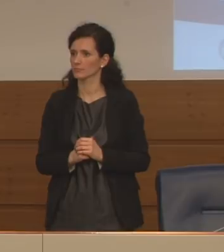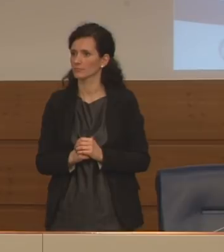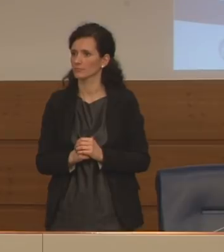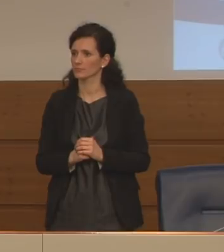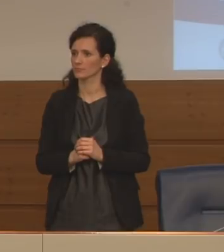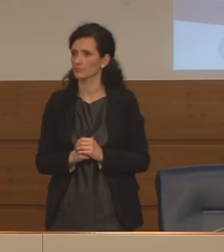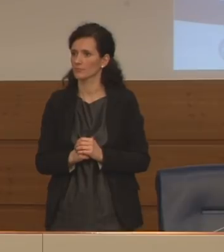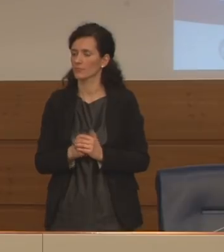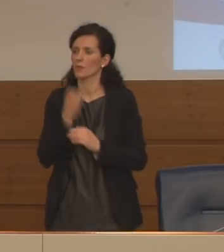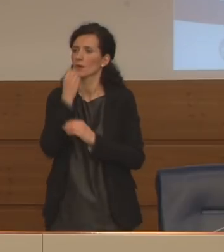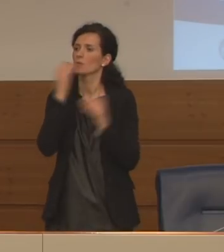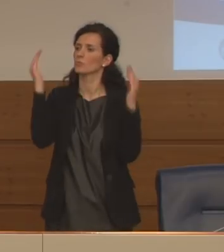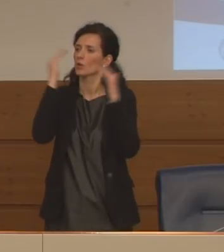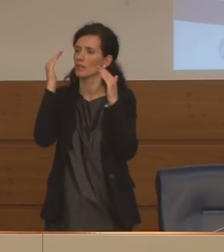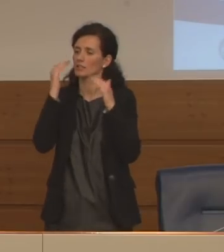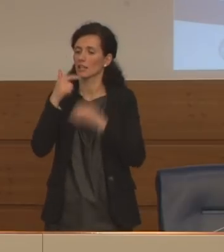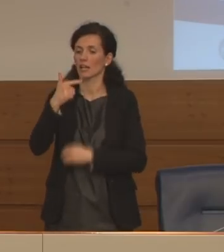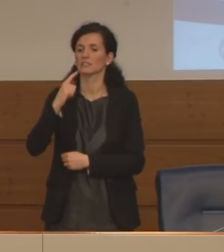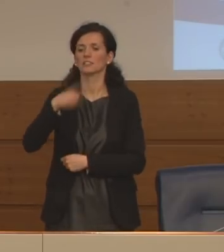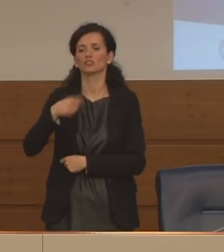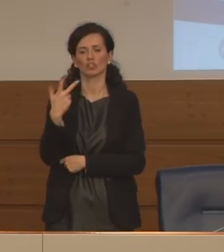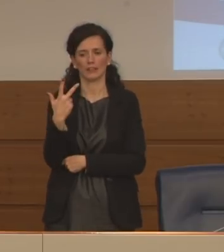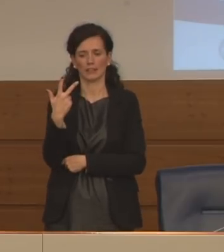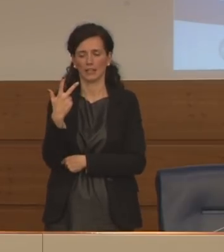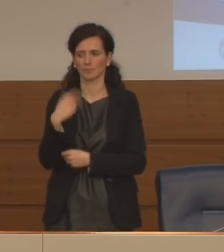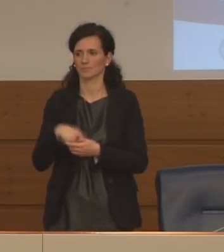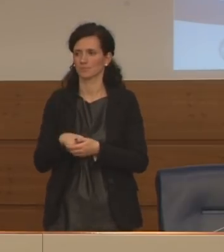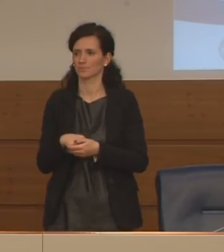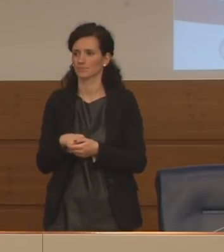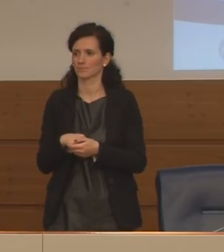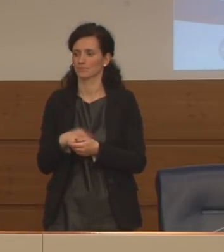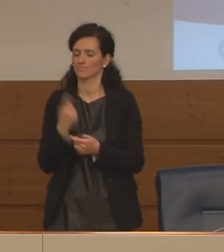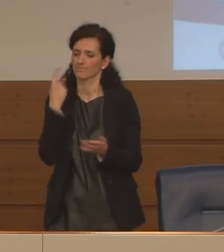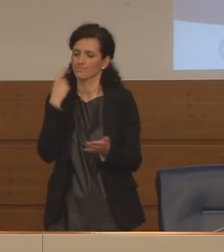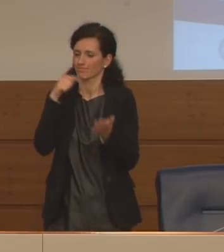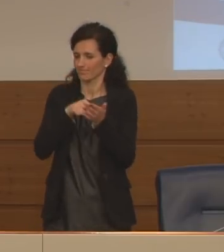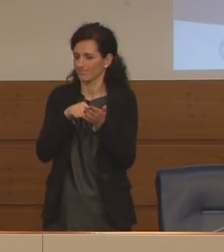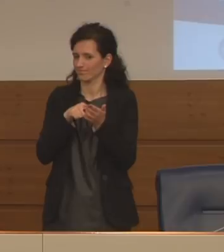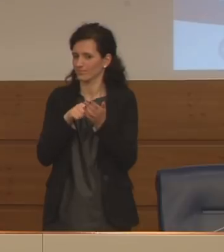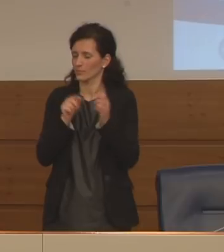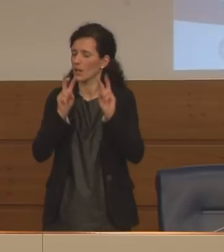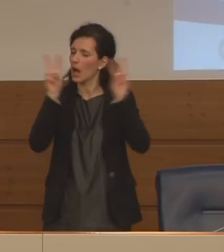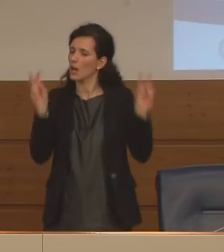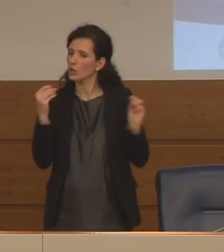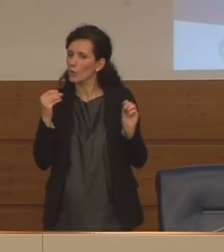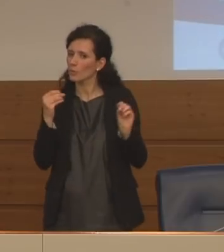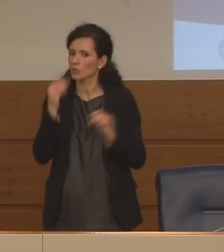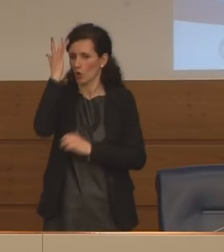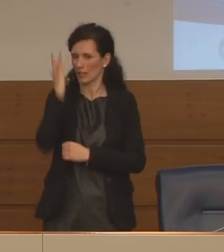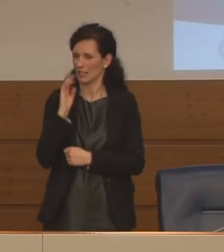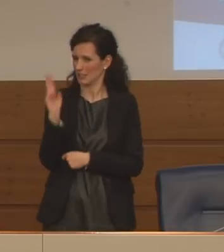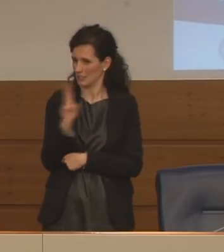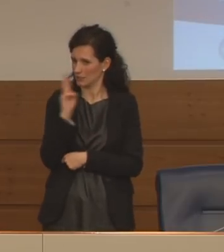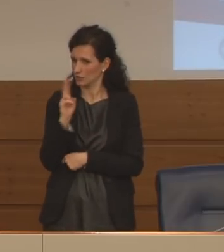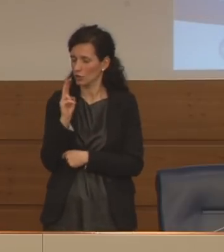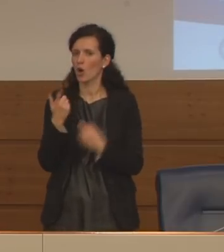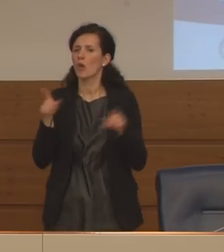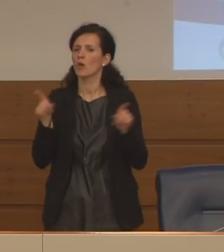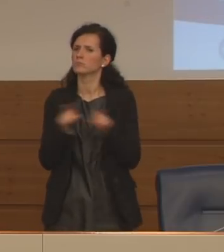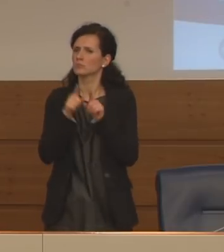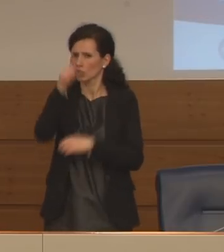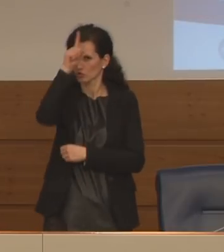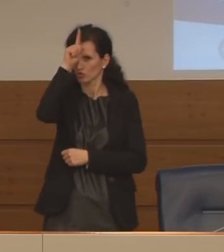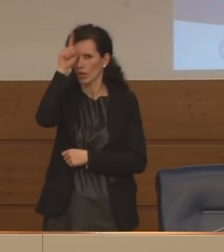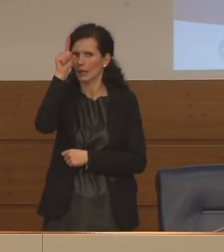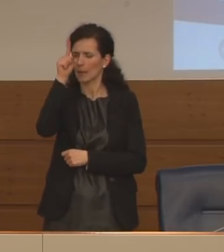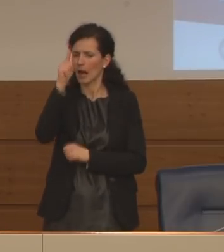buonasera cecconi del tg3 torno sul tema della legalità perché vediamo che in altri paesi per esempio in germania il